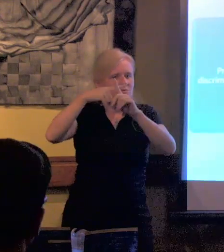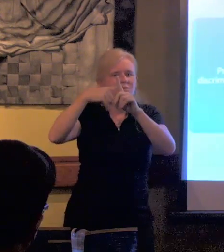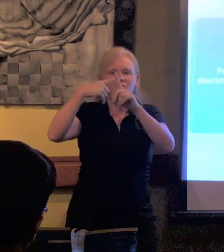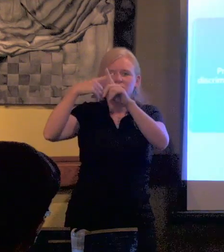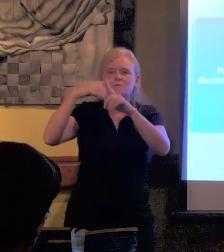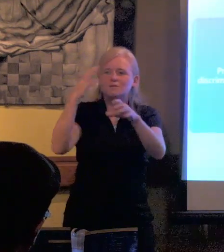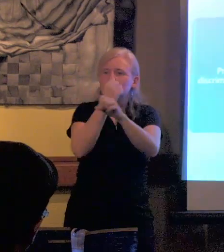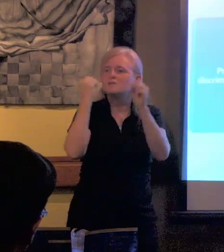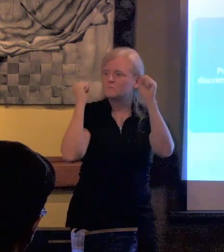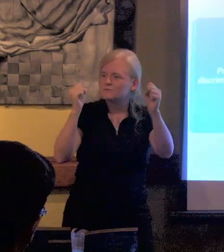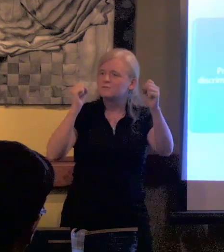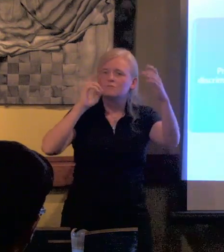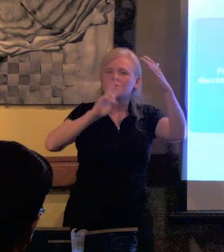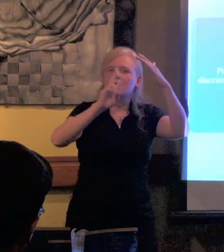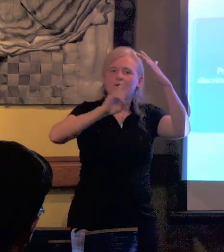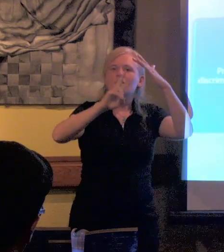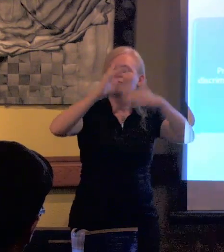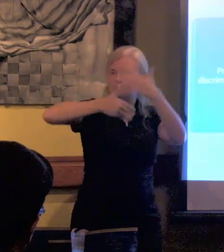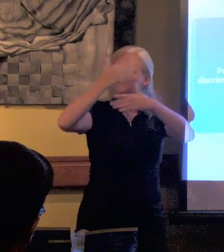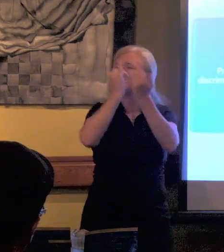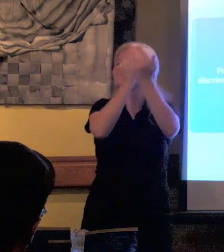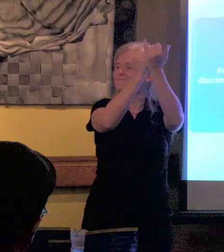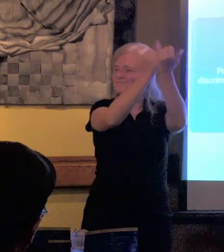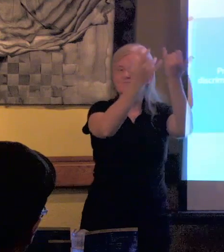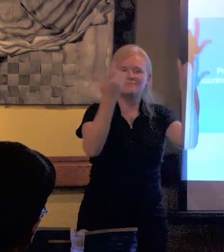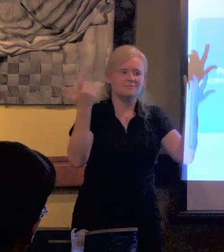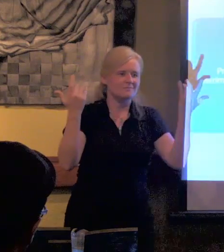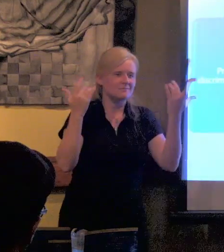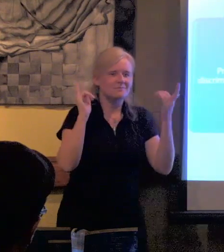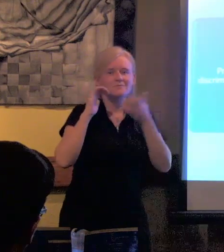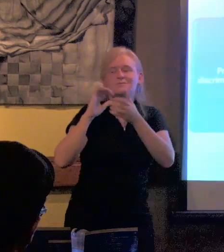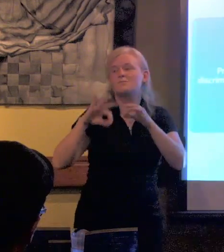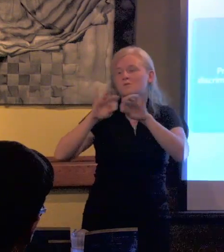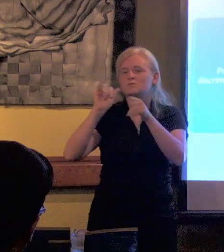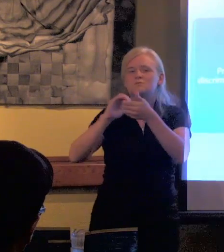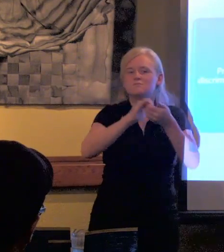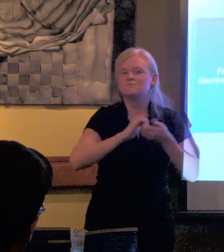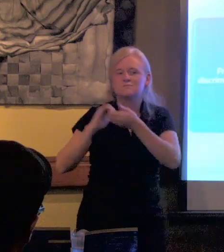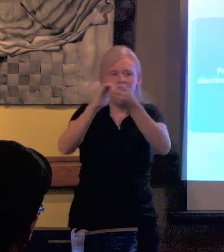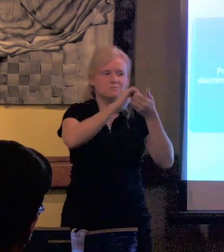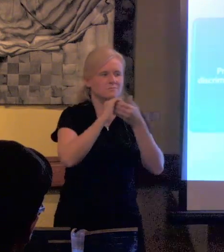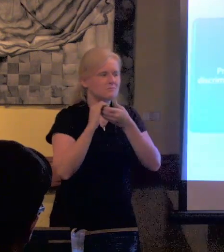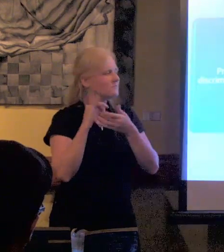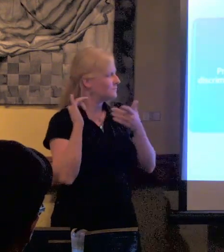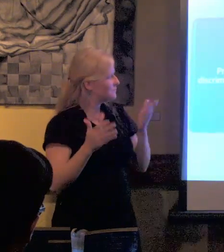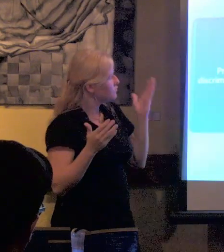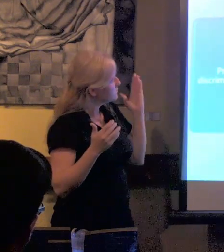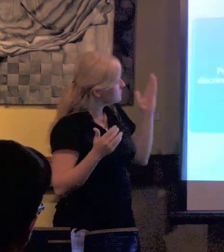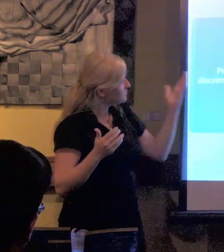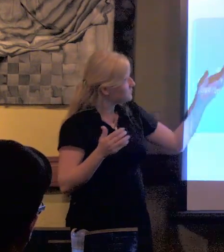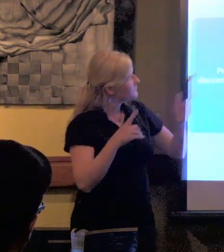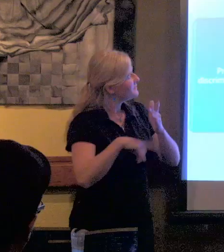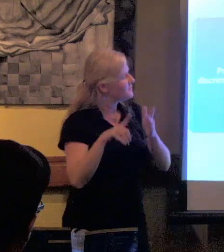fin? Alors, ça prend des cas où les personnes réussissent pour que finalement les personnes se disent, ben, peut-être que oui, c'est possible. Et pour ça,